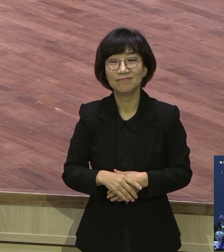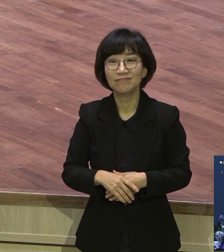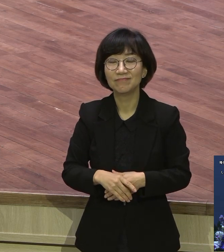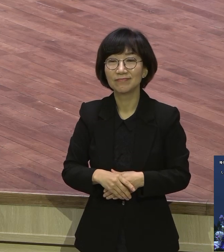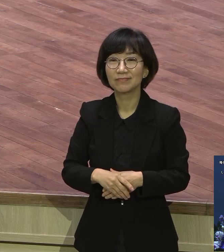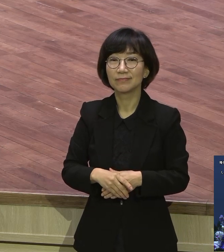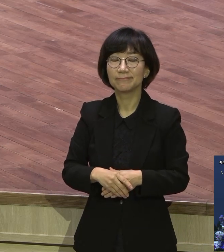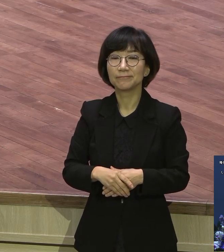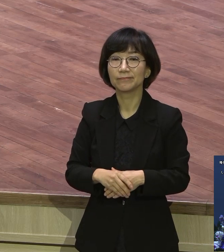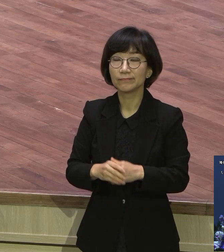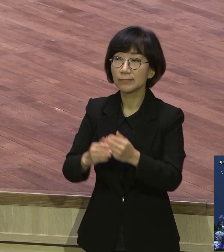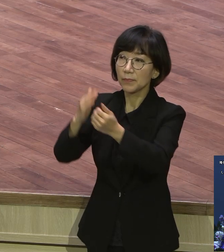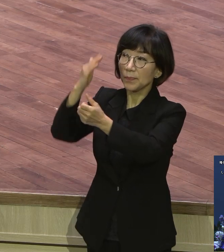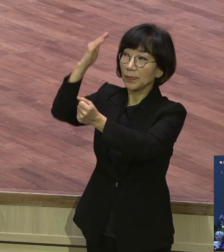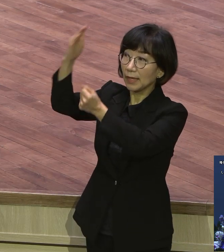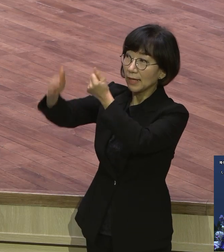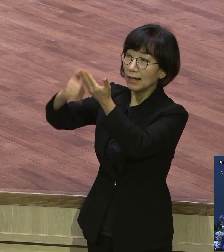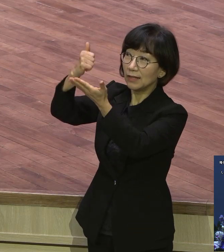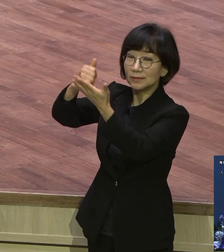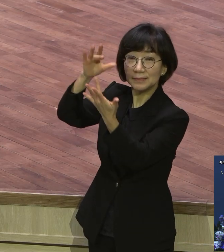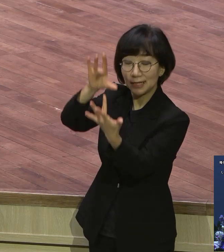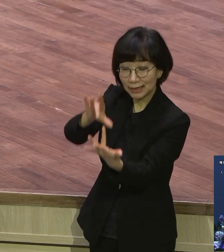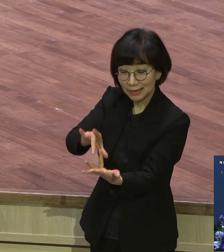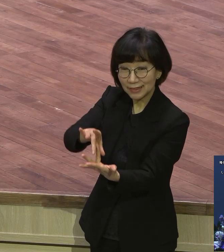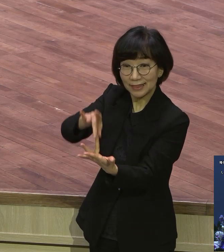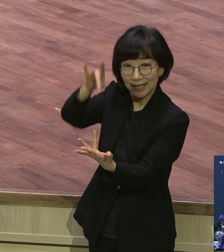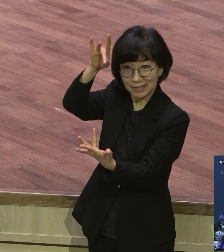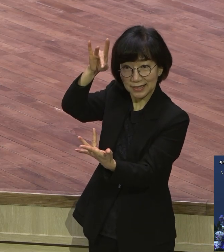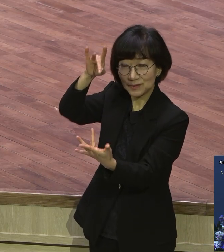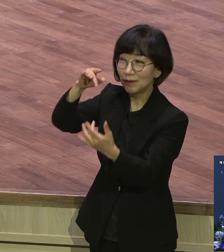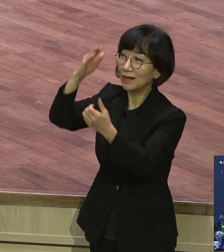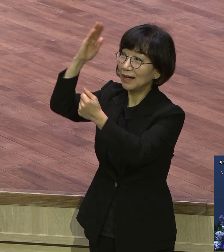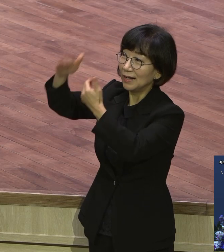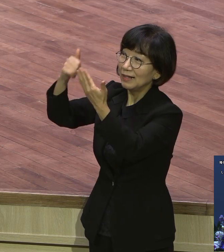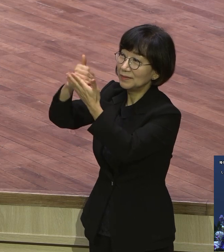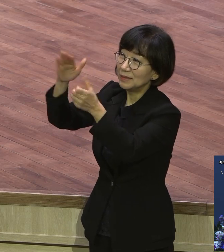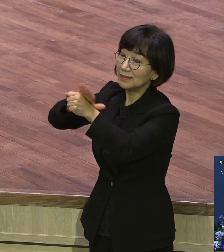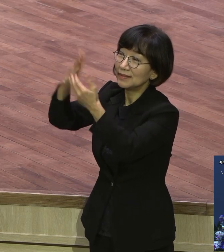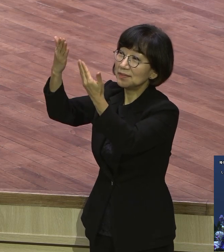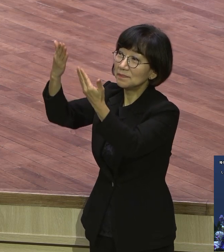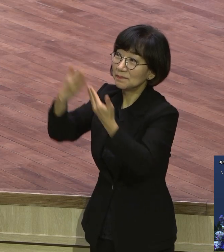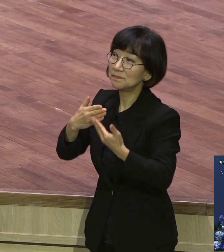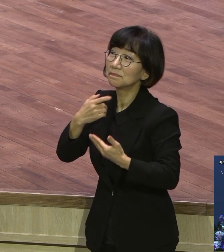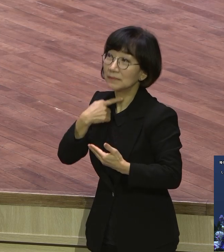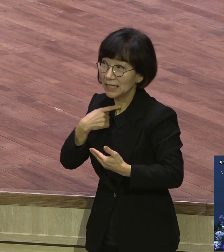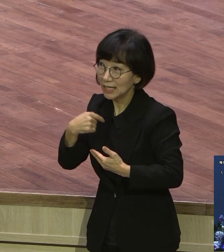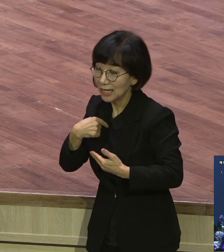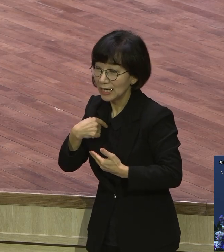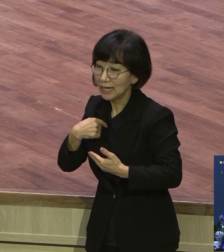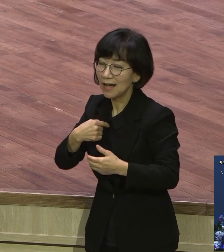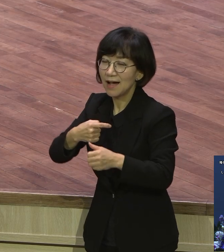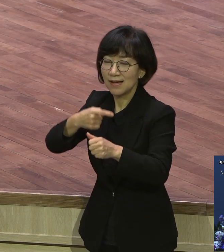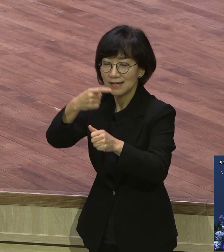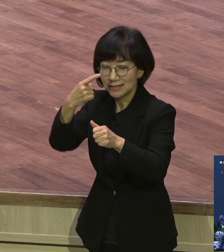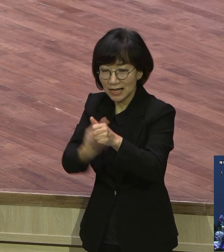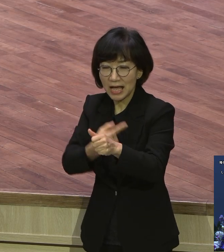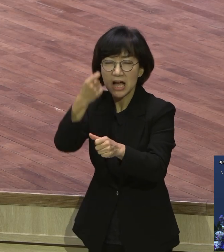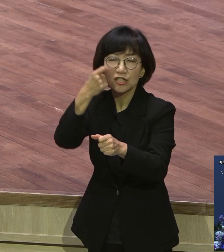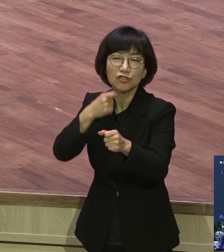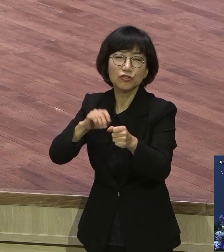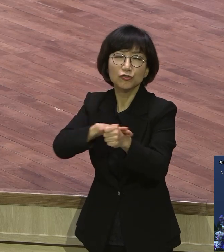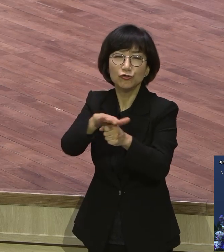하나님의 택함 받은 자 하나님의 사랑을 받은 자라면 당연히 뭐여 격률의 옷을